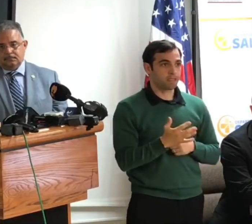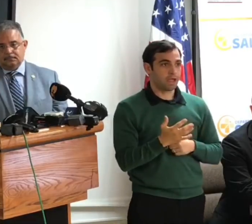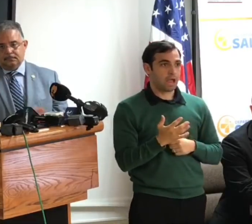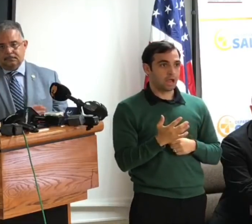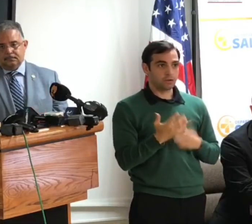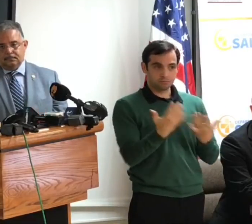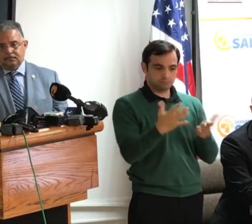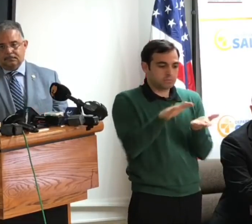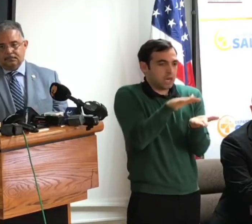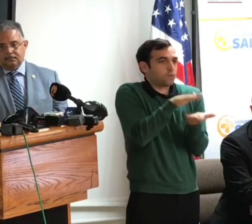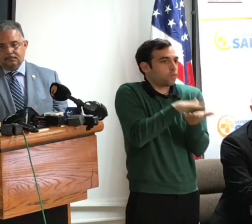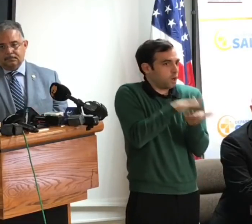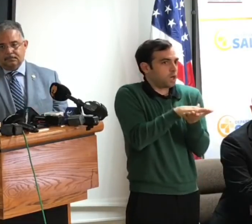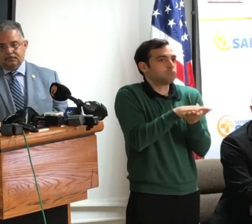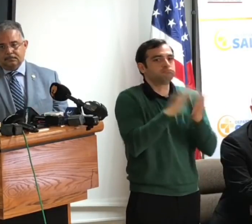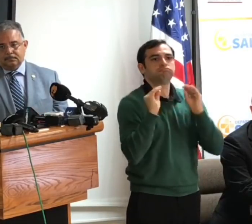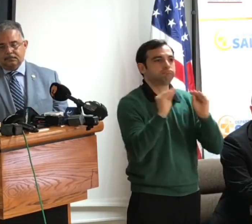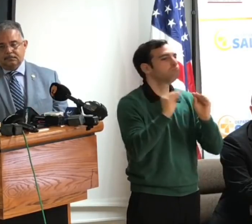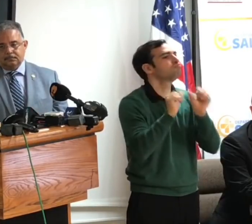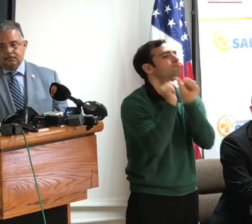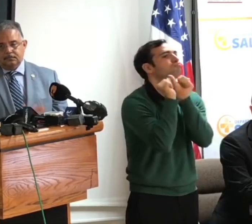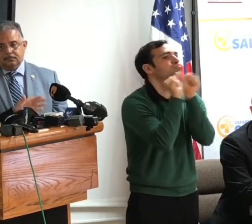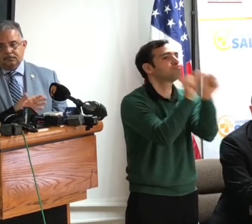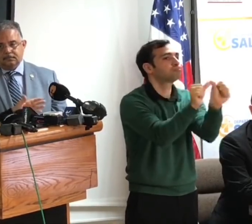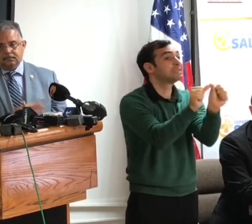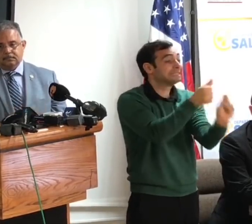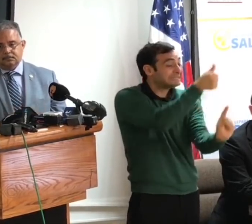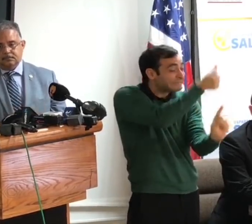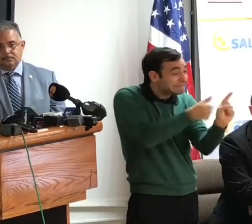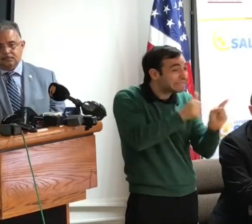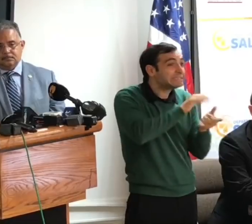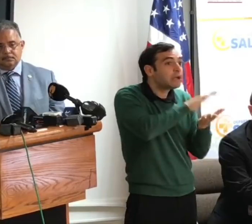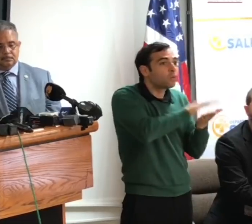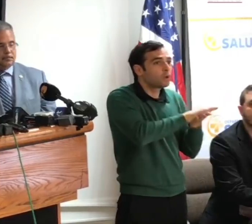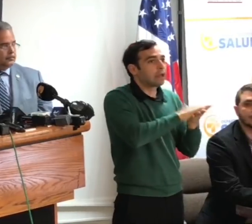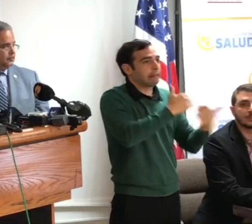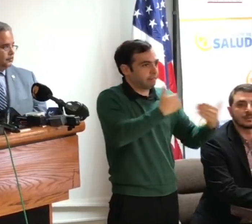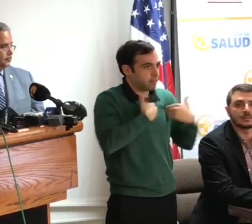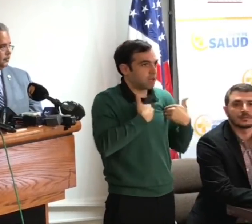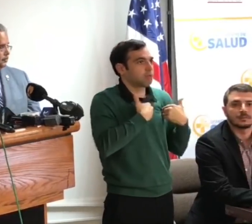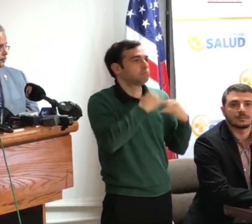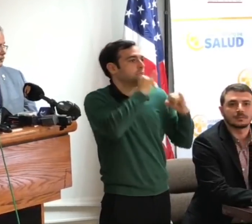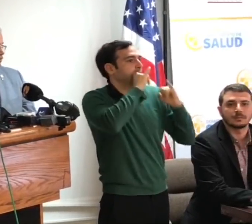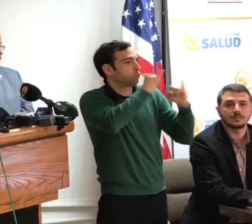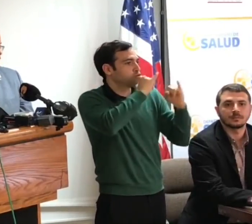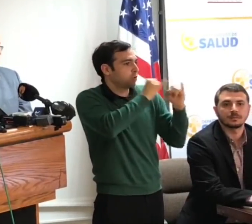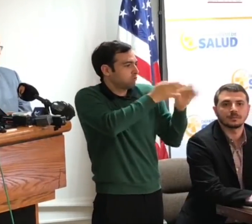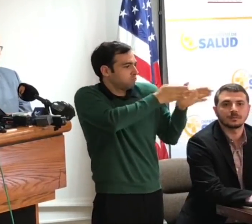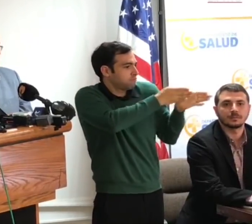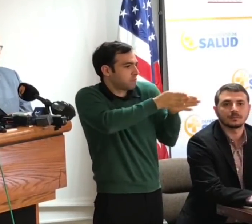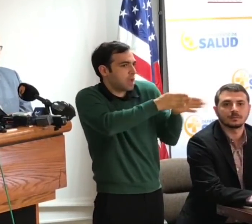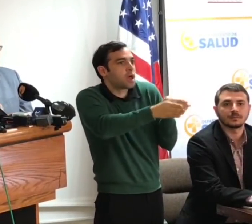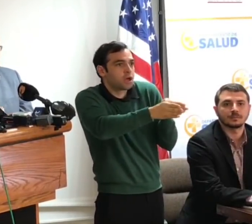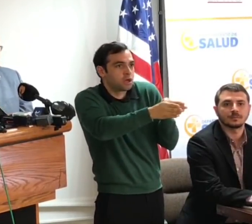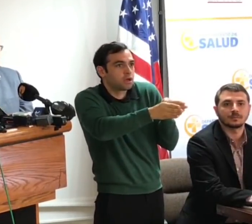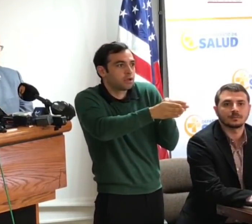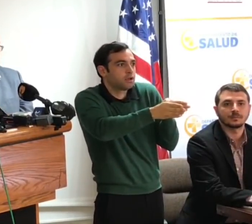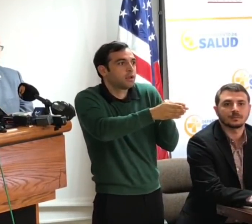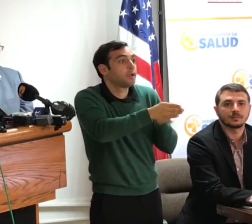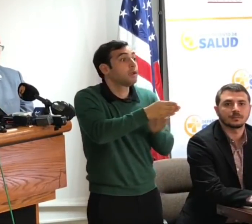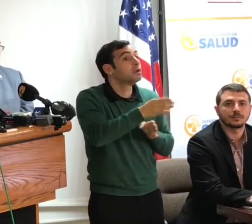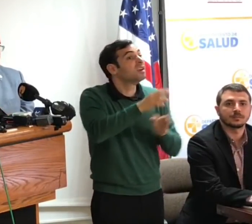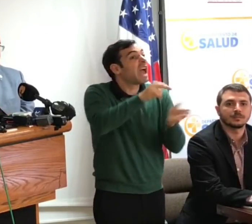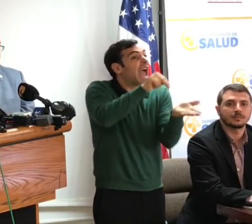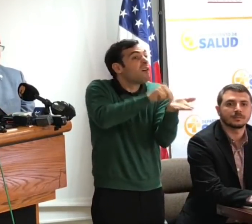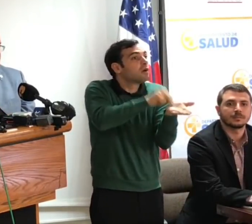continúan. Cada escuela tiene su medida de seguridad, aquí está el secretario de Educación, donde hay unas